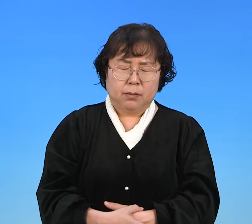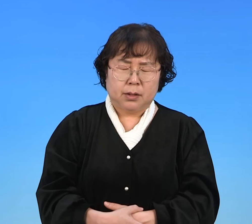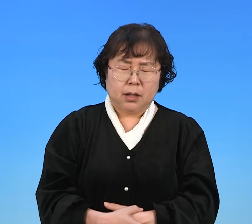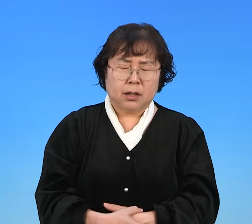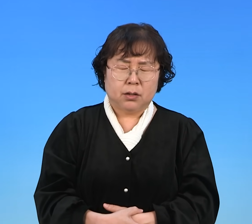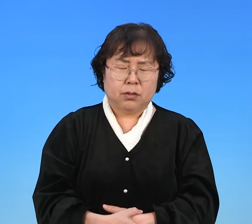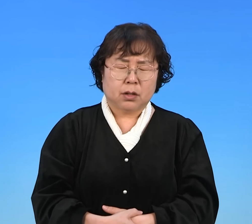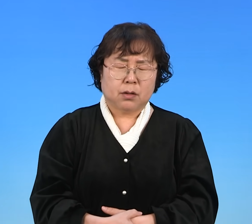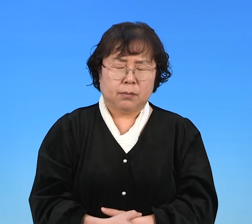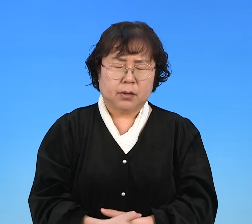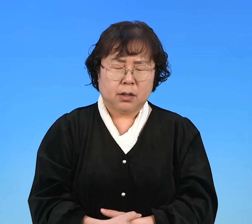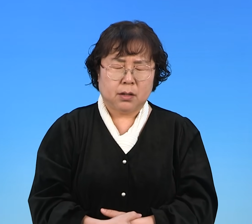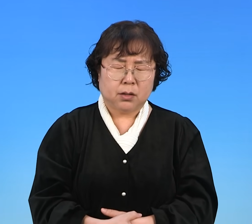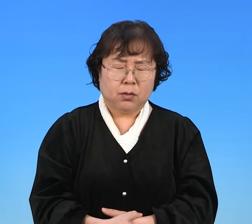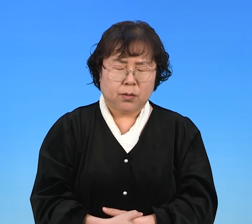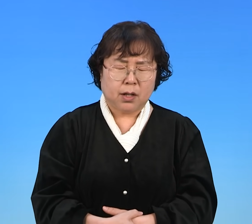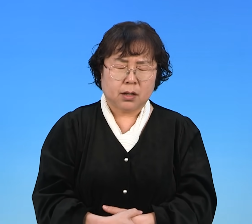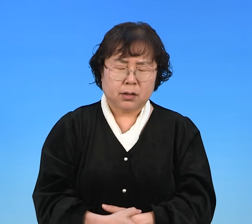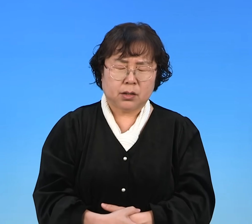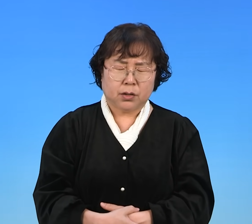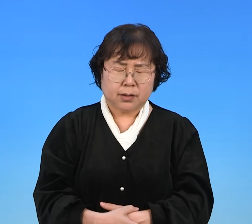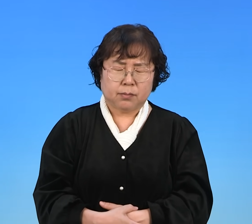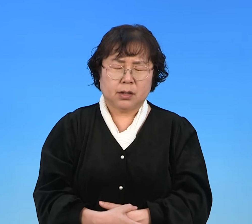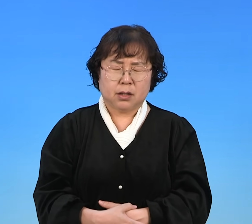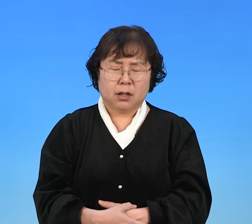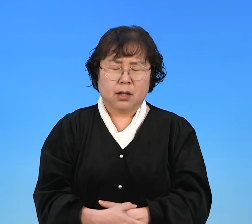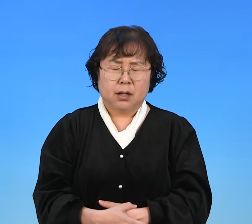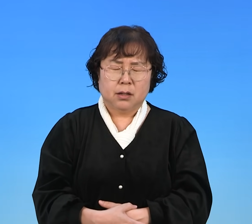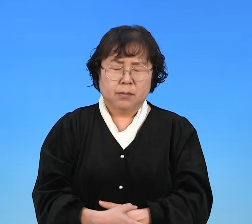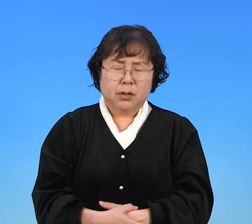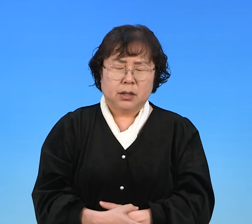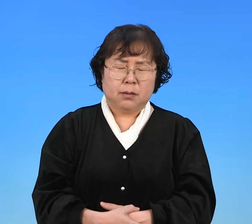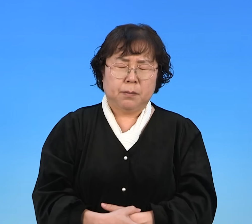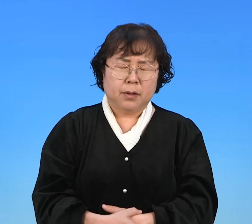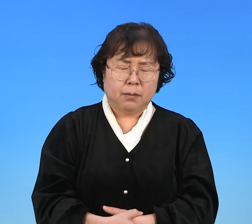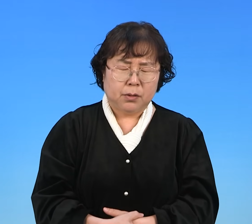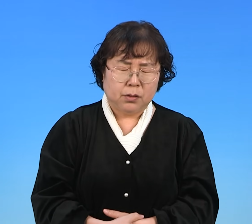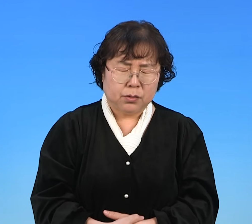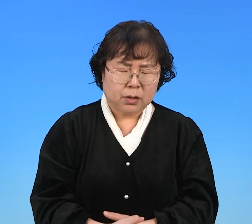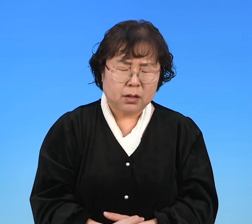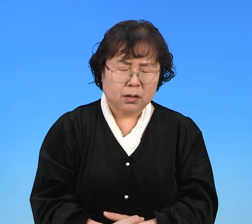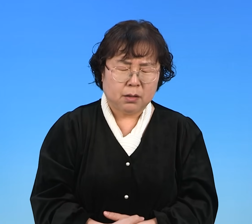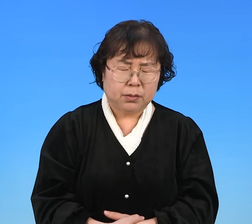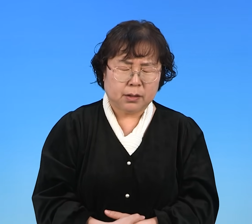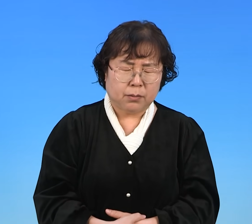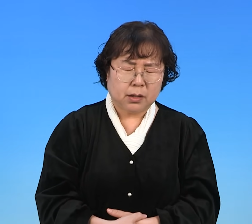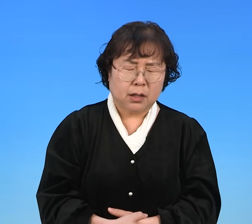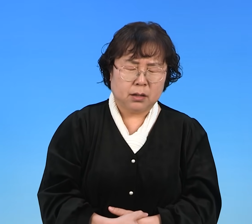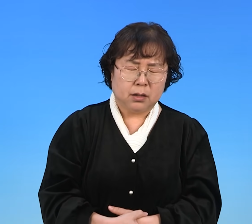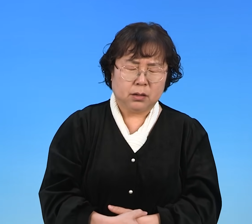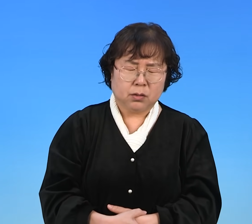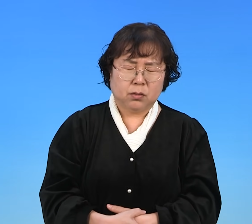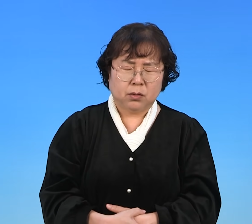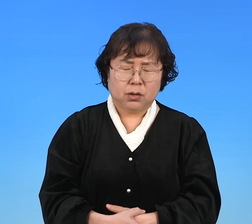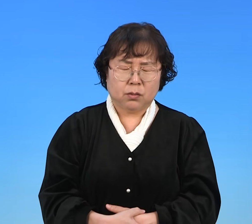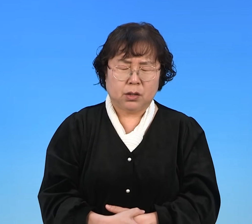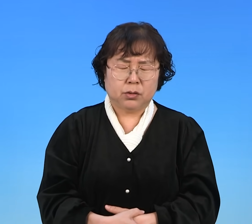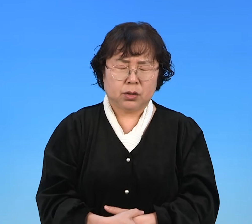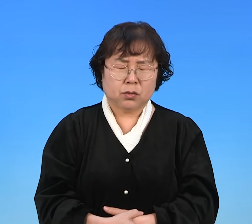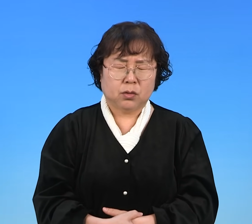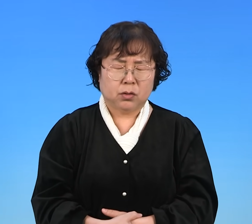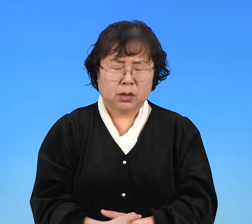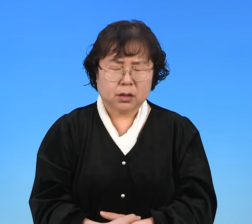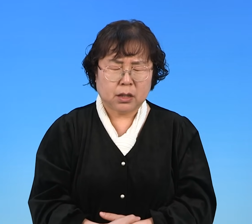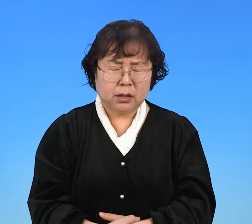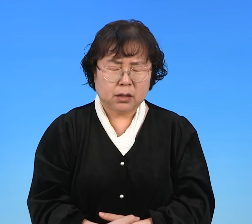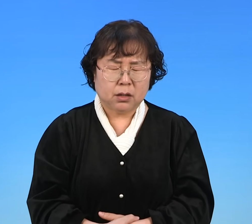자기를 경외하는 자들, 그의 인자하심을 바라는 자들을 기뻐하시는 하나님의